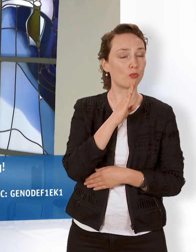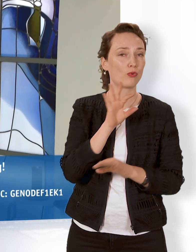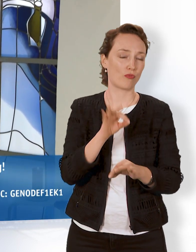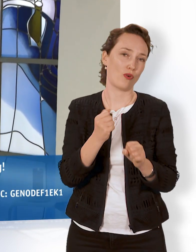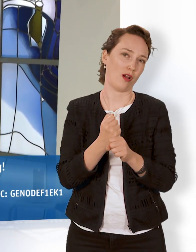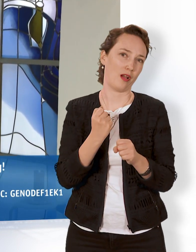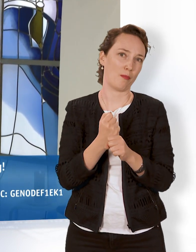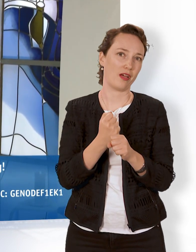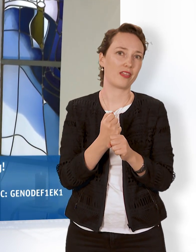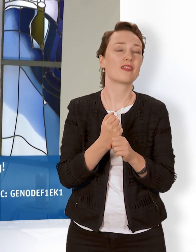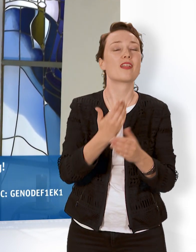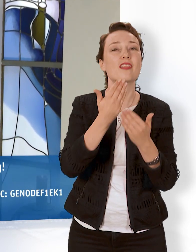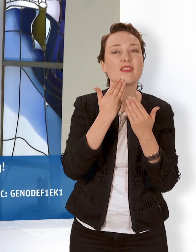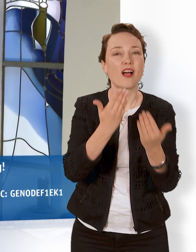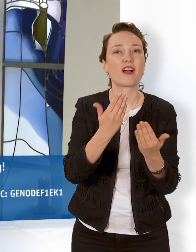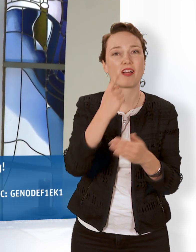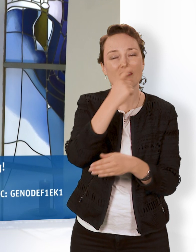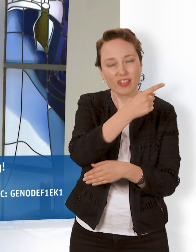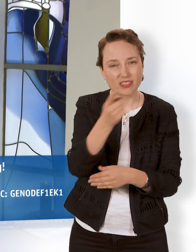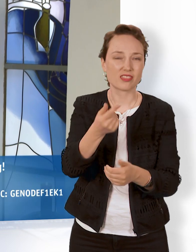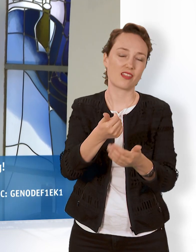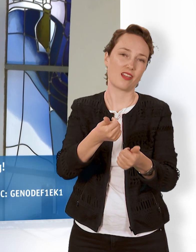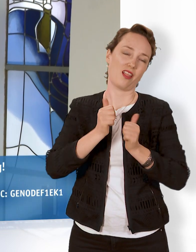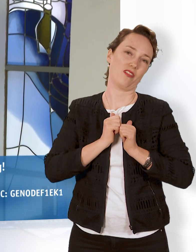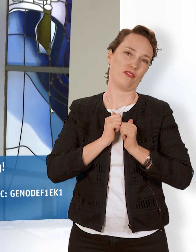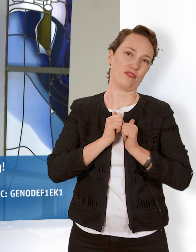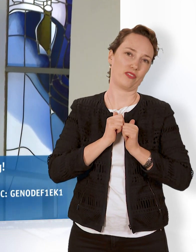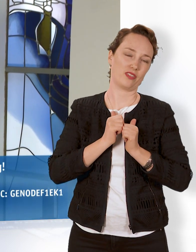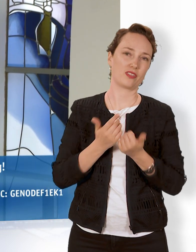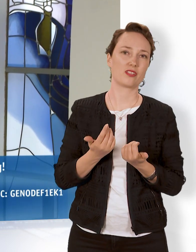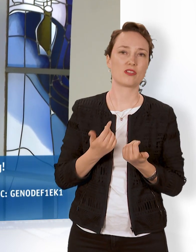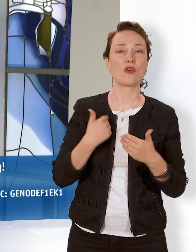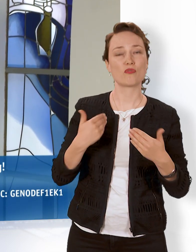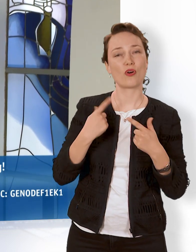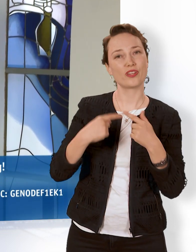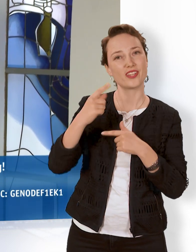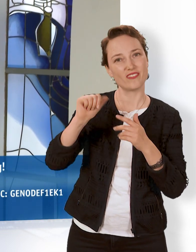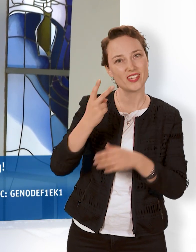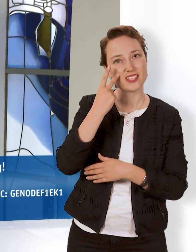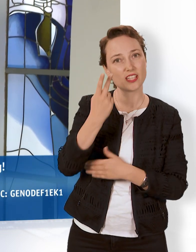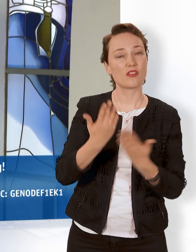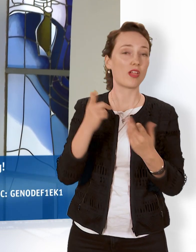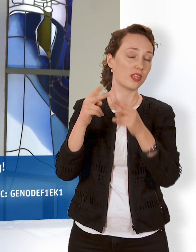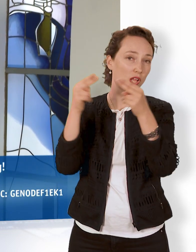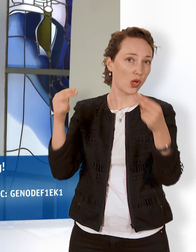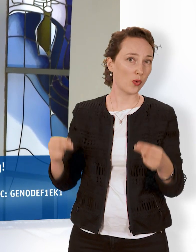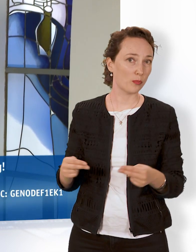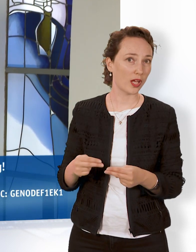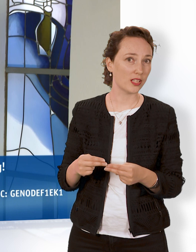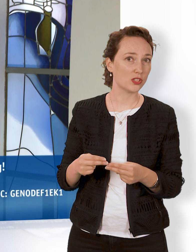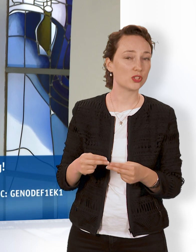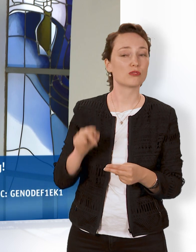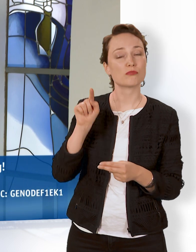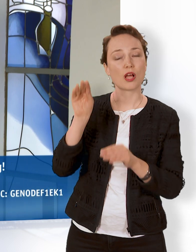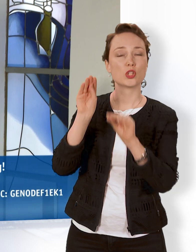Arbeit zu tun. Danke, wenn Sie uns helfen. Ich würde mich freuen, wenn wir uns wiedersehen, vielleicht auf unserer Homepage. Dort erfahren